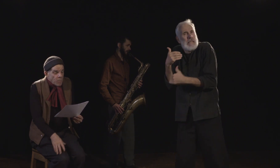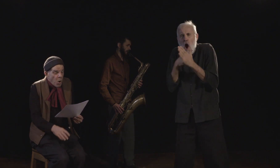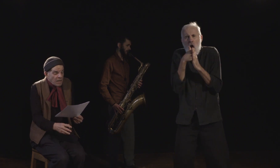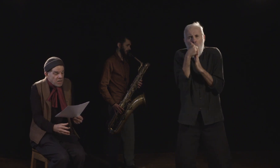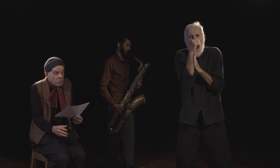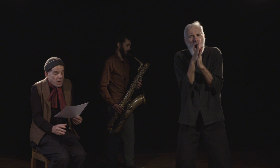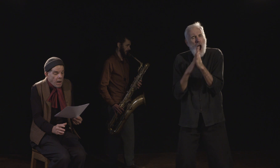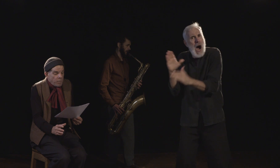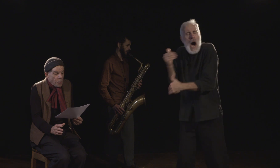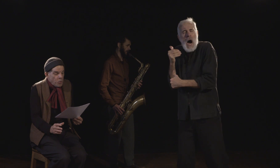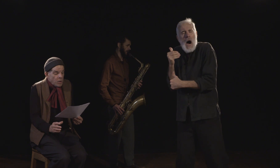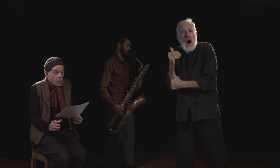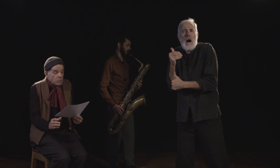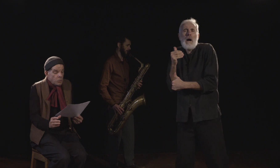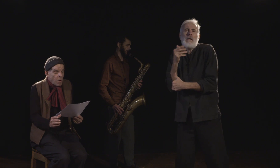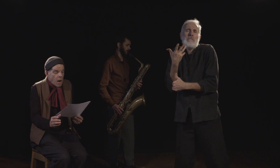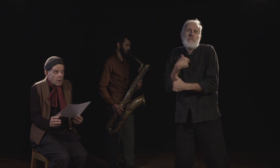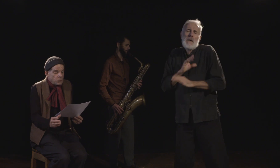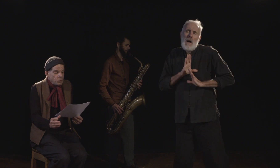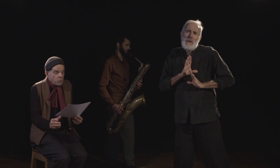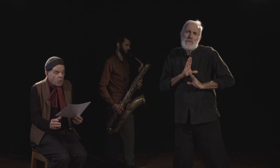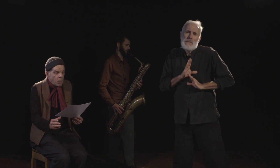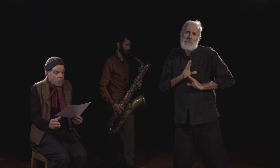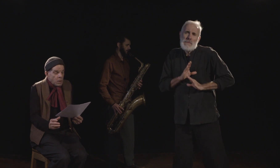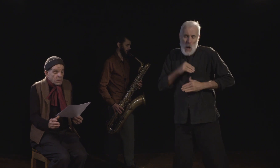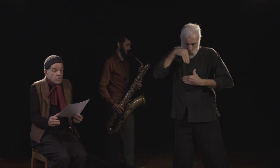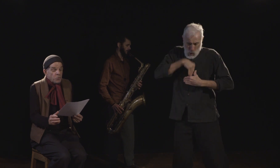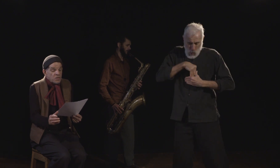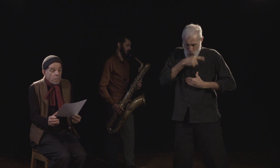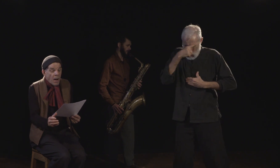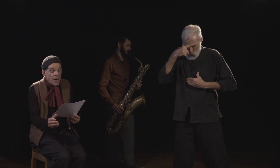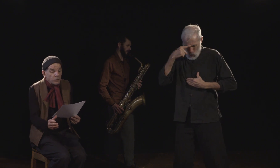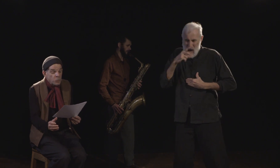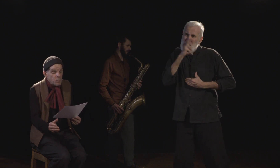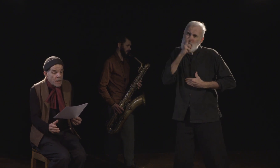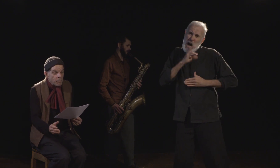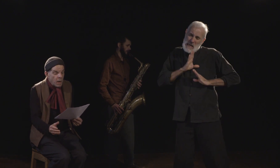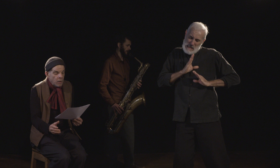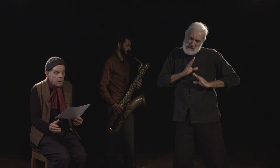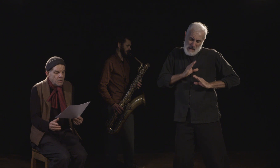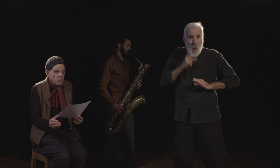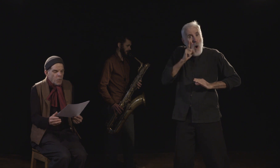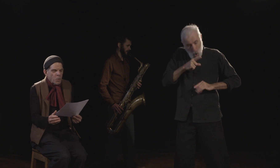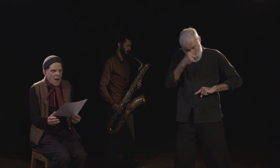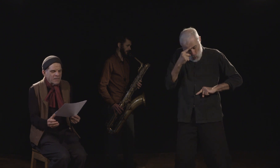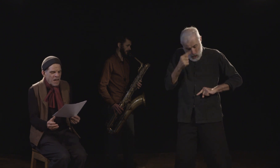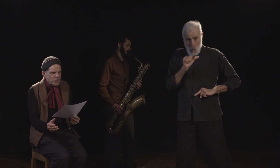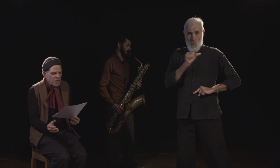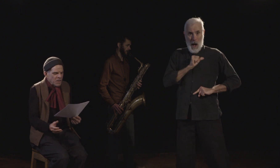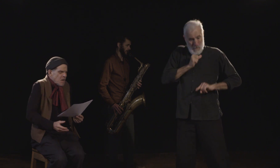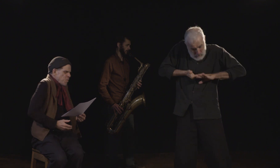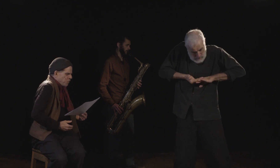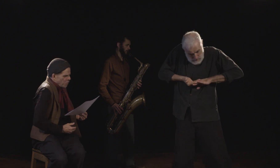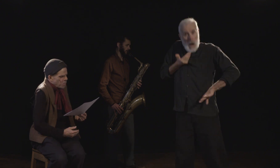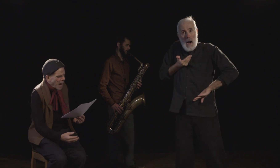l'autre pour atténuer un peu le noir du dedans qui nous sépare de nous-mêmes, ou pour le